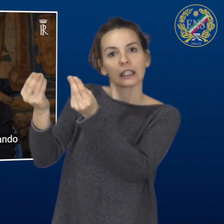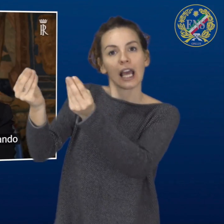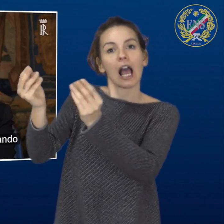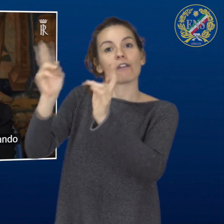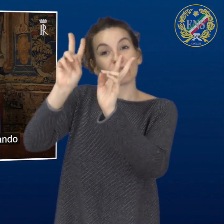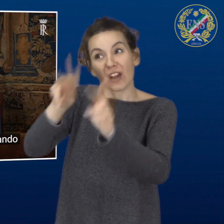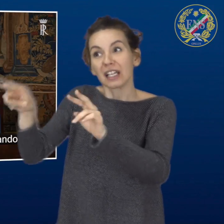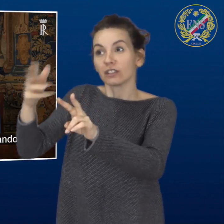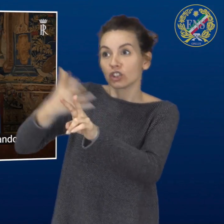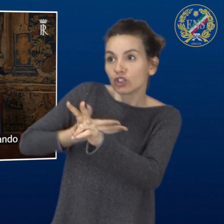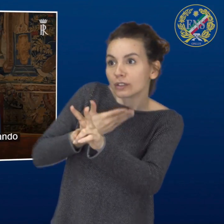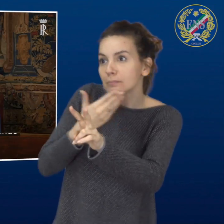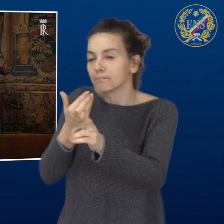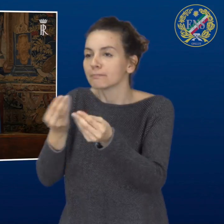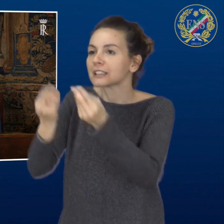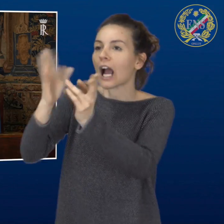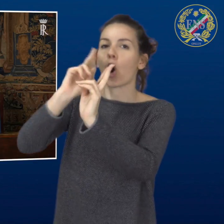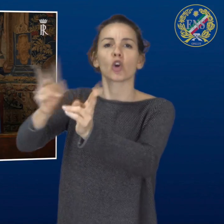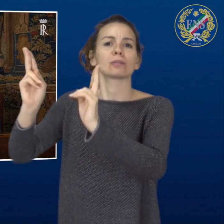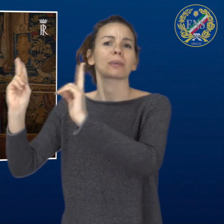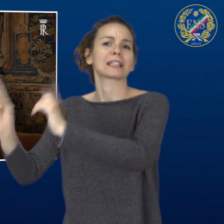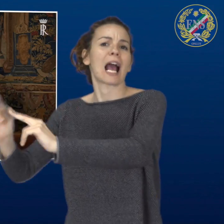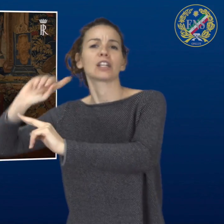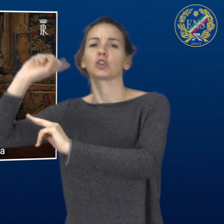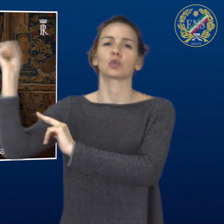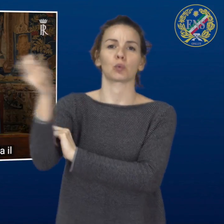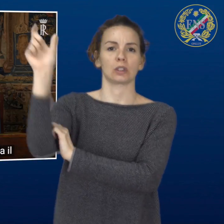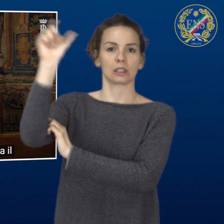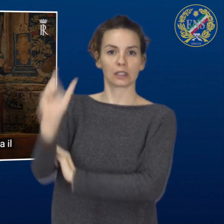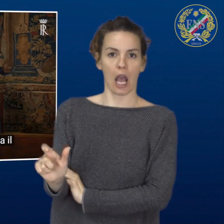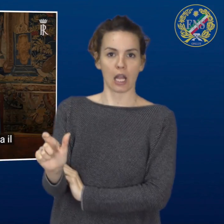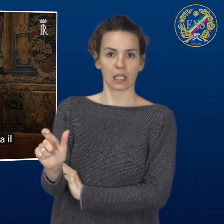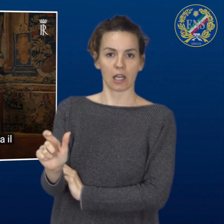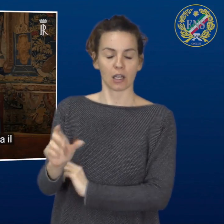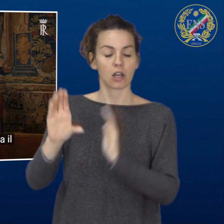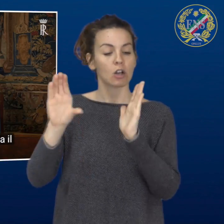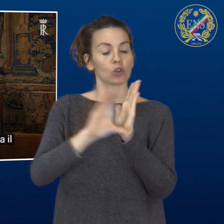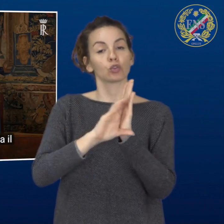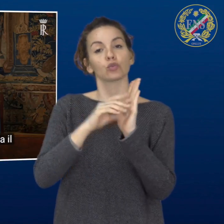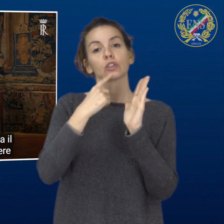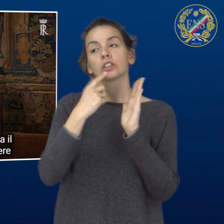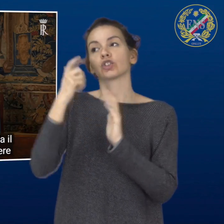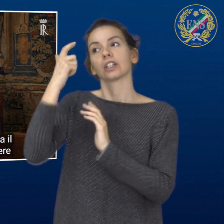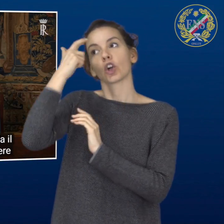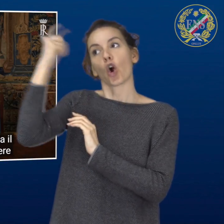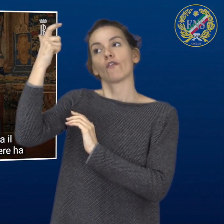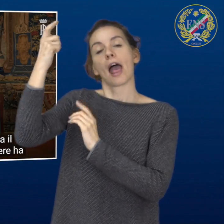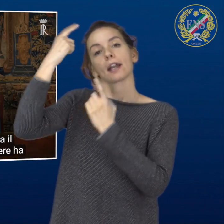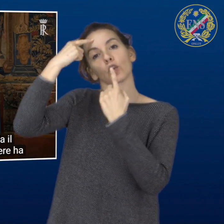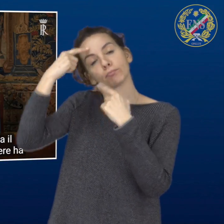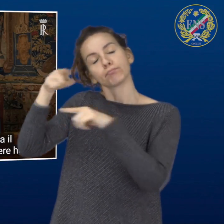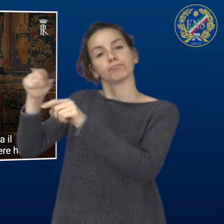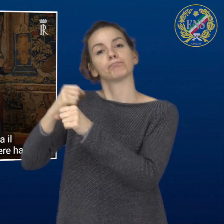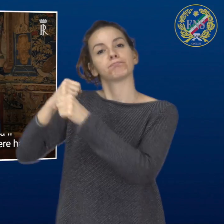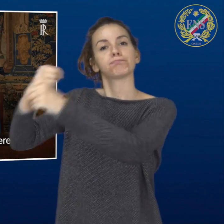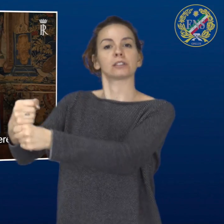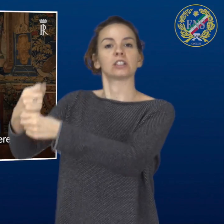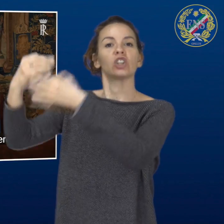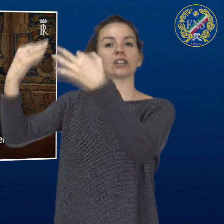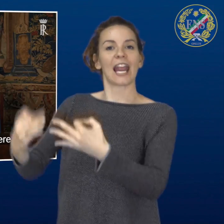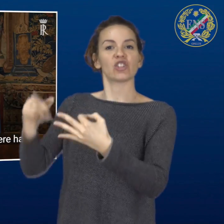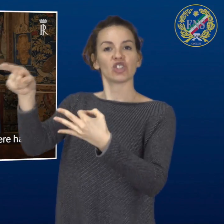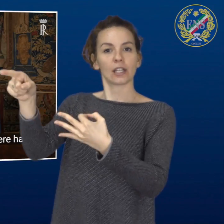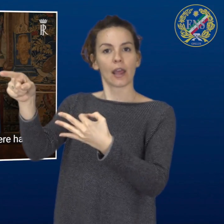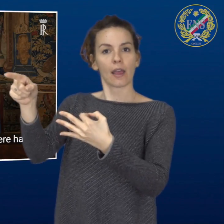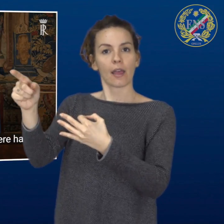sedi ospedaliere. Il Governo, cui la Costituzione affida il compito e gli strumenti per decidere, ha